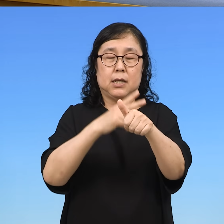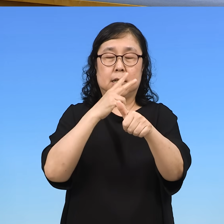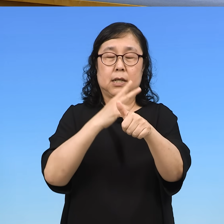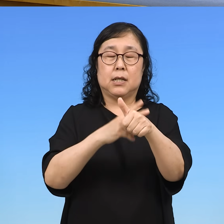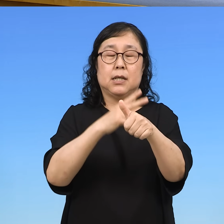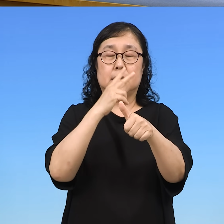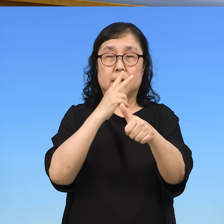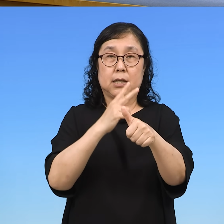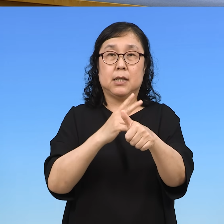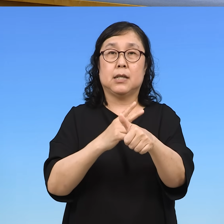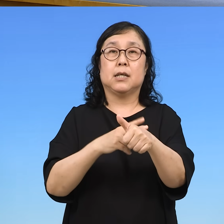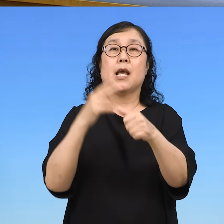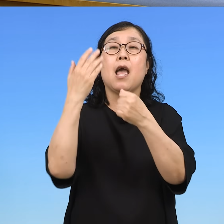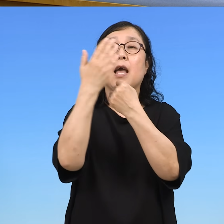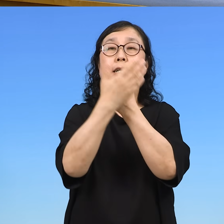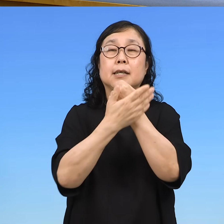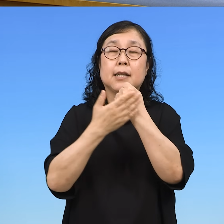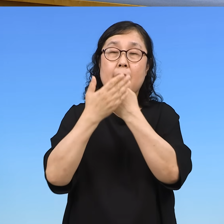길러주신